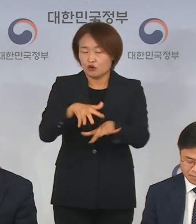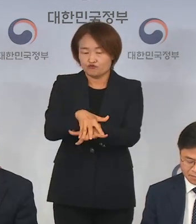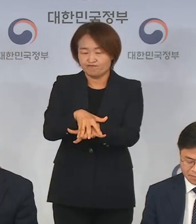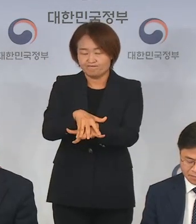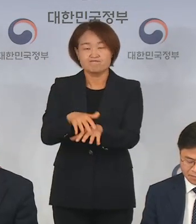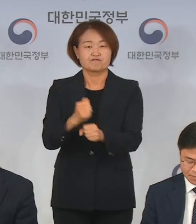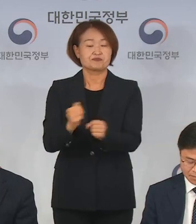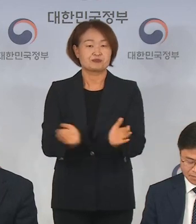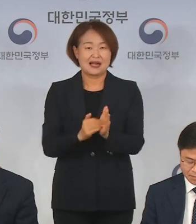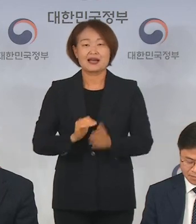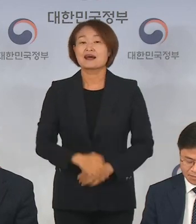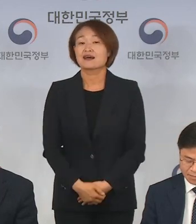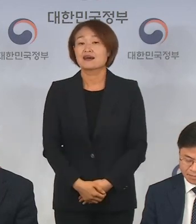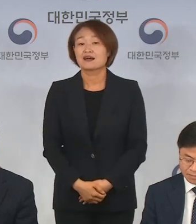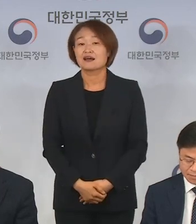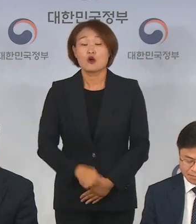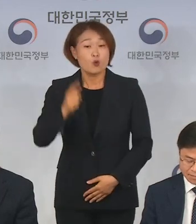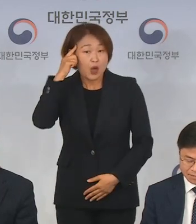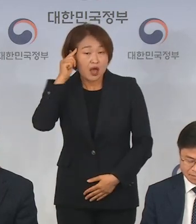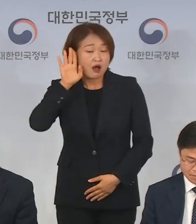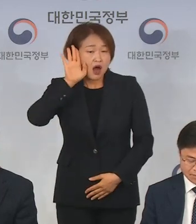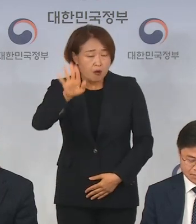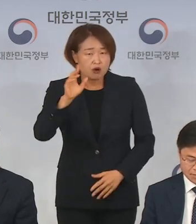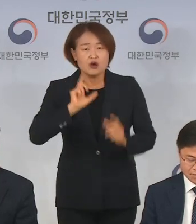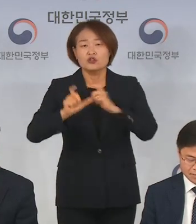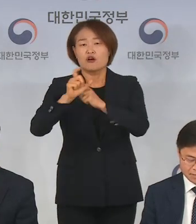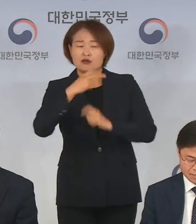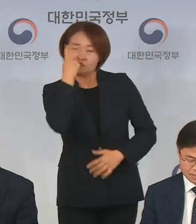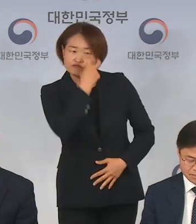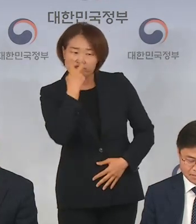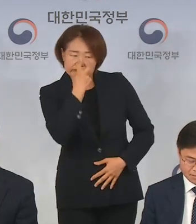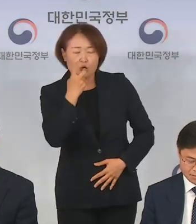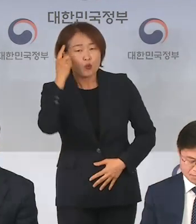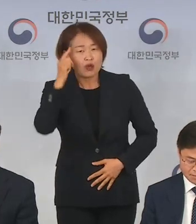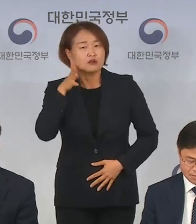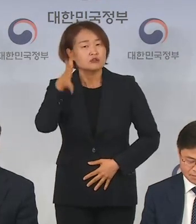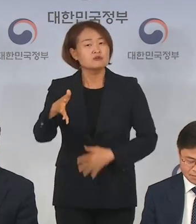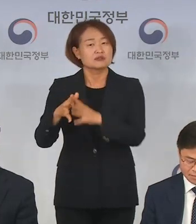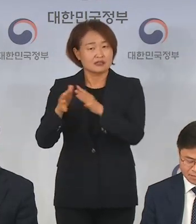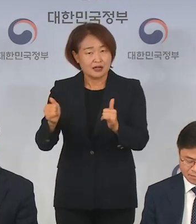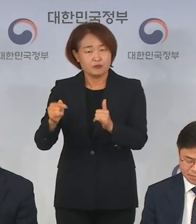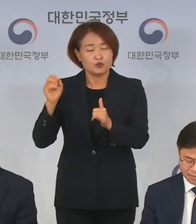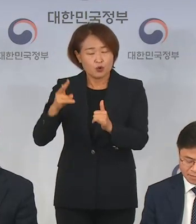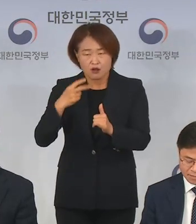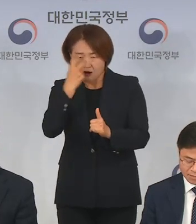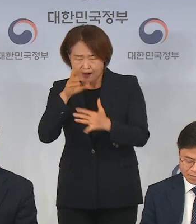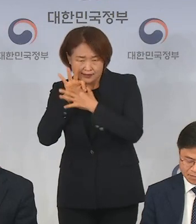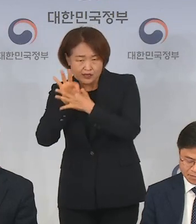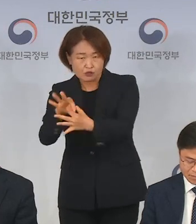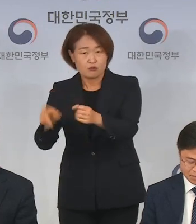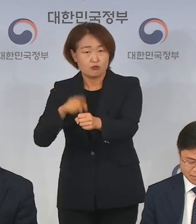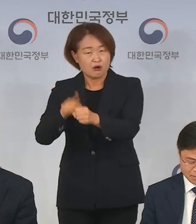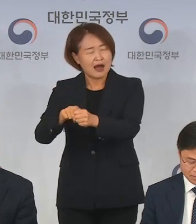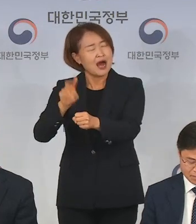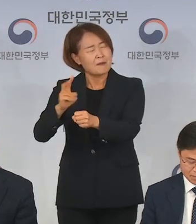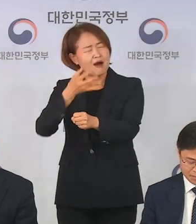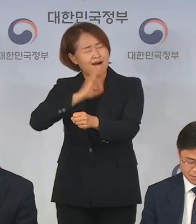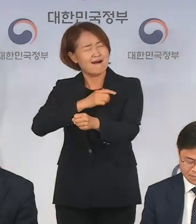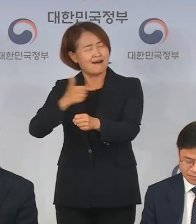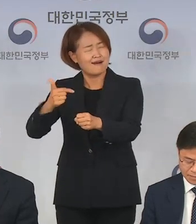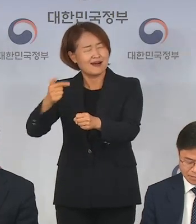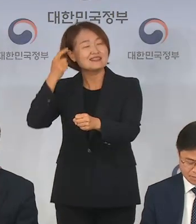구성했습니다. 이는 향후 모니터링에서도 업무의 전문성, 지속성 측면에서 가장 효과적일